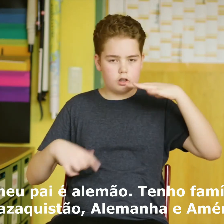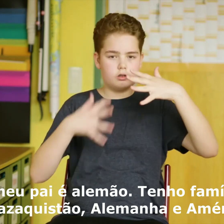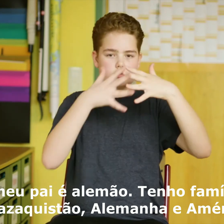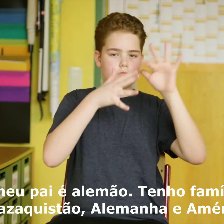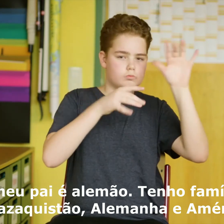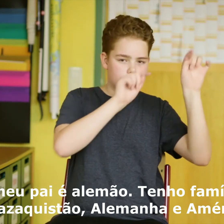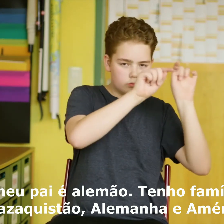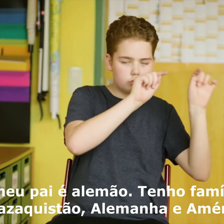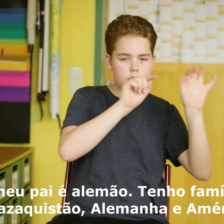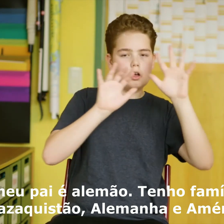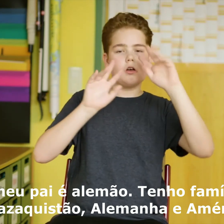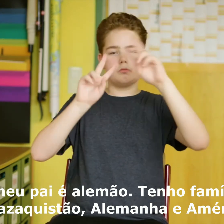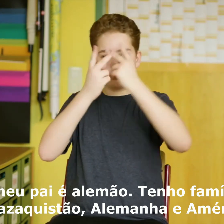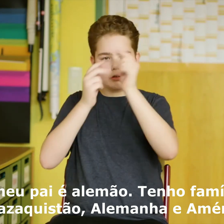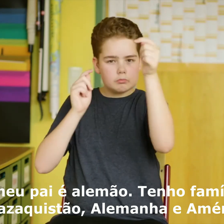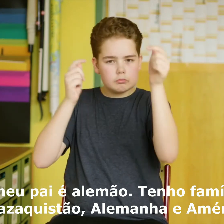também tenho família na Alemanha e na América.